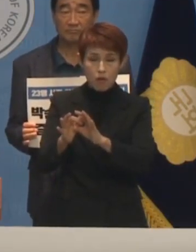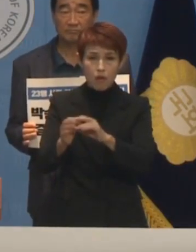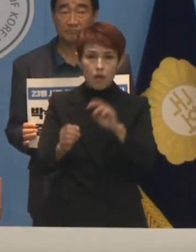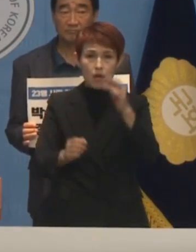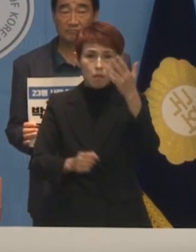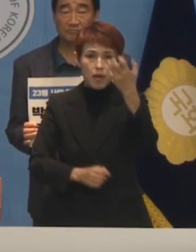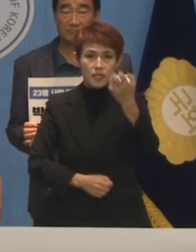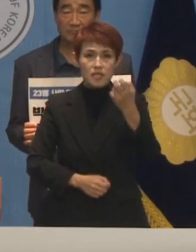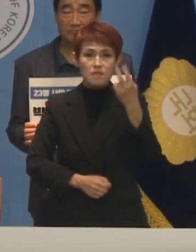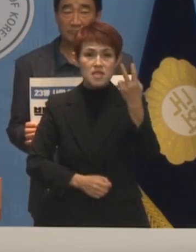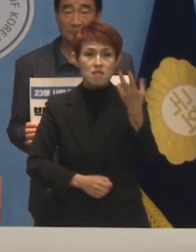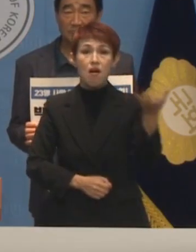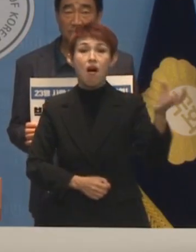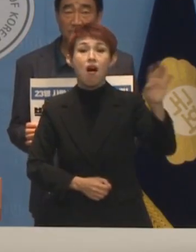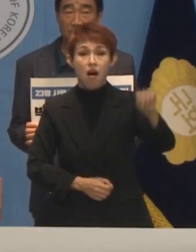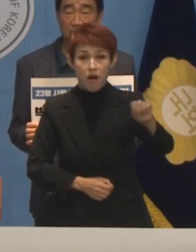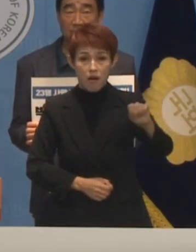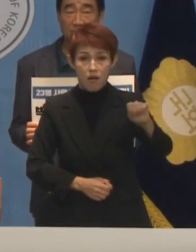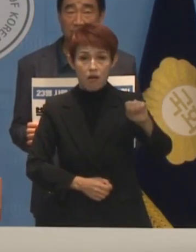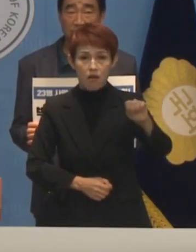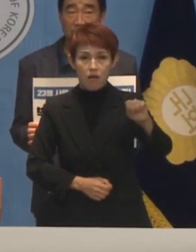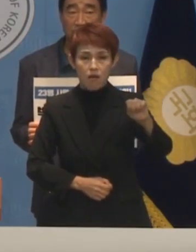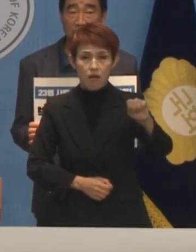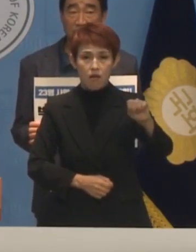원 상당의 시료치기를